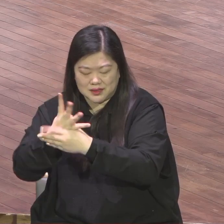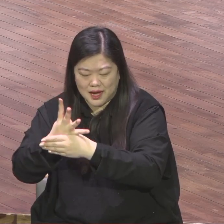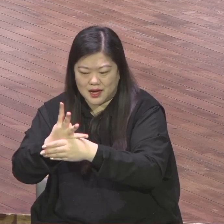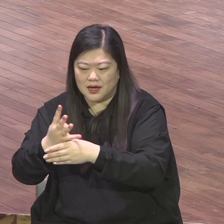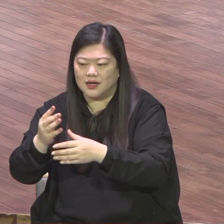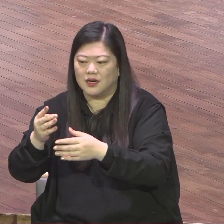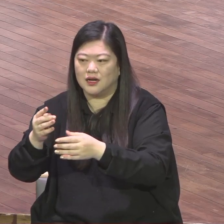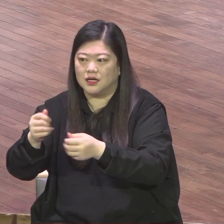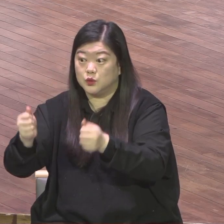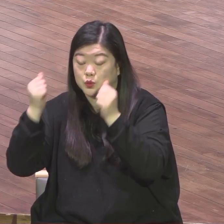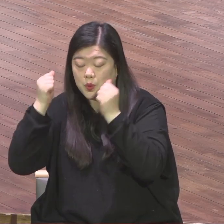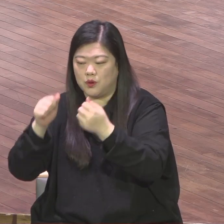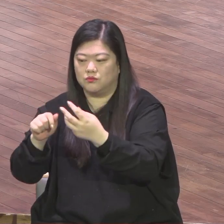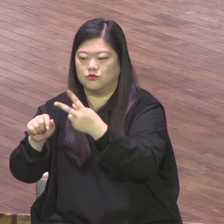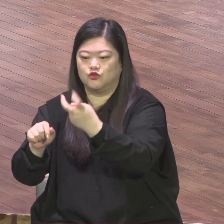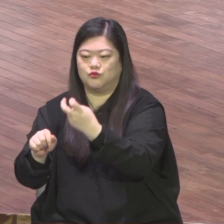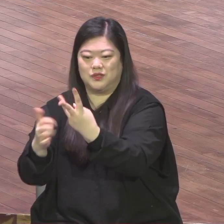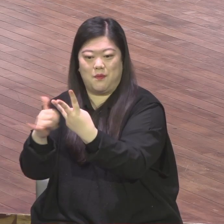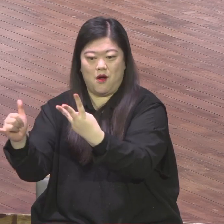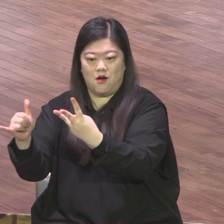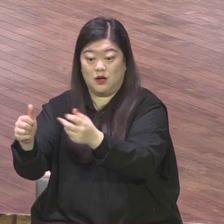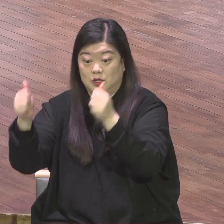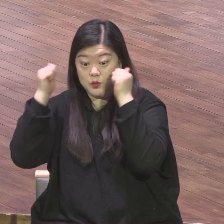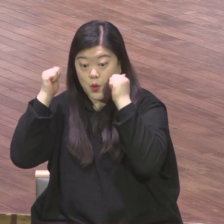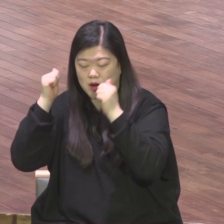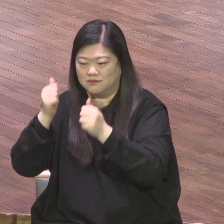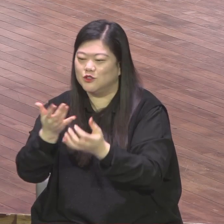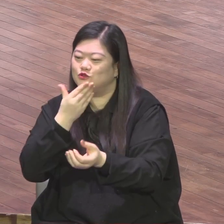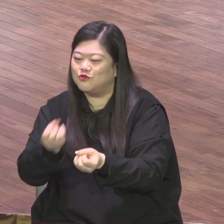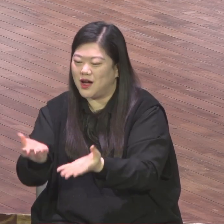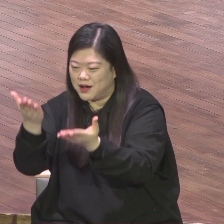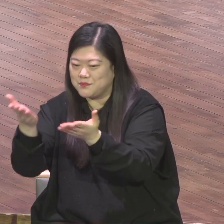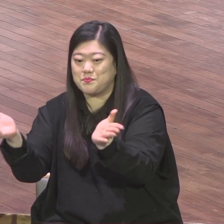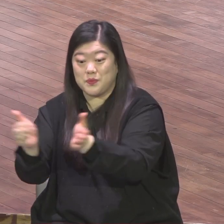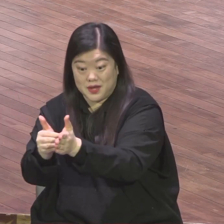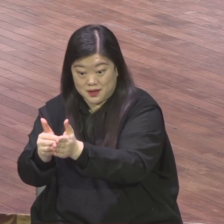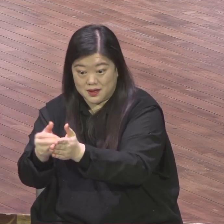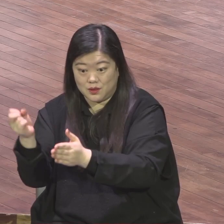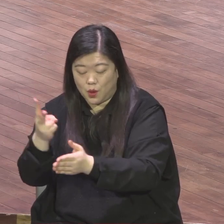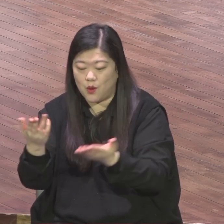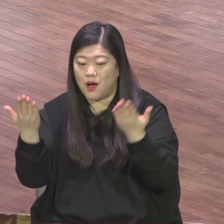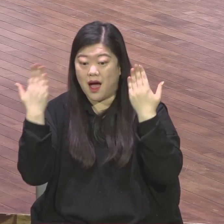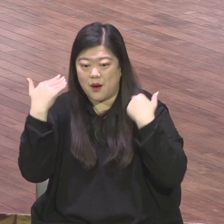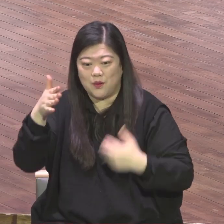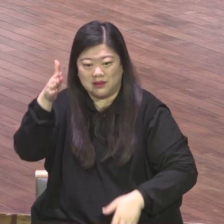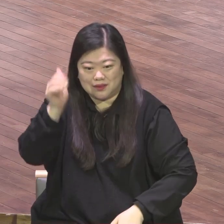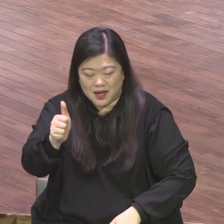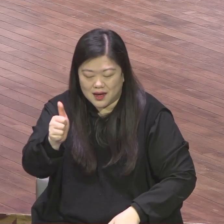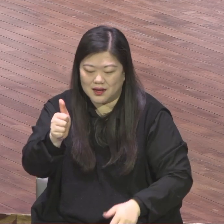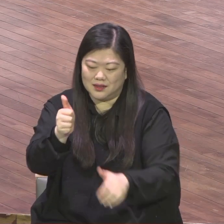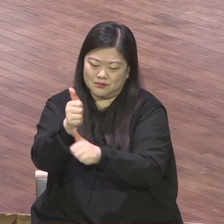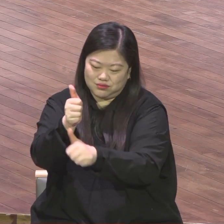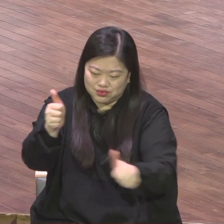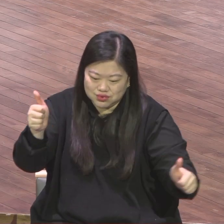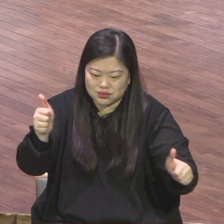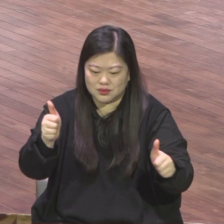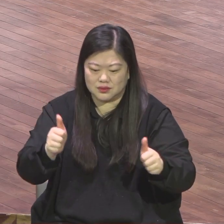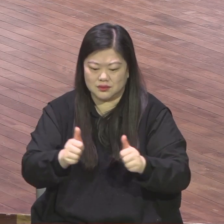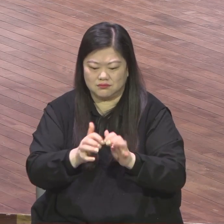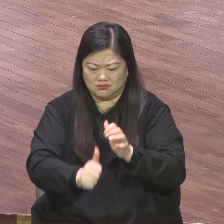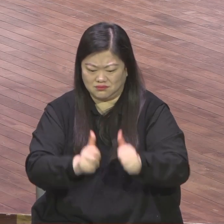23분에게 학위를 수여하고 그리고 알류를 이끌어가고 있는 학장, 기획처장, 교무처장,